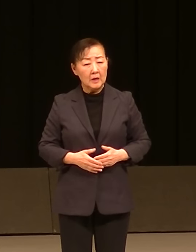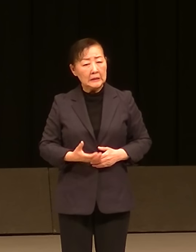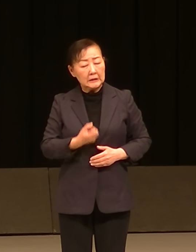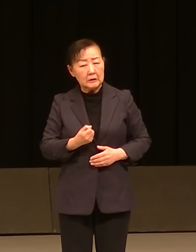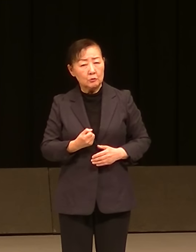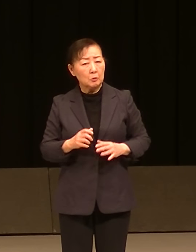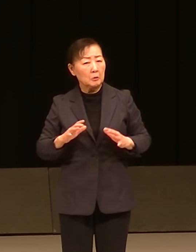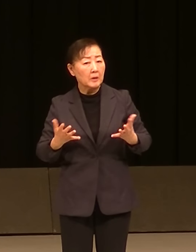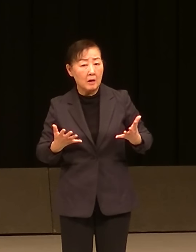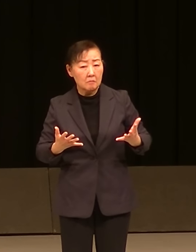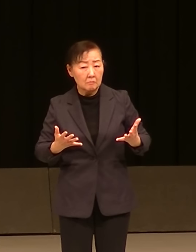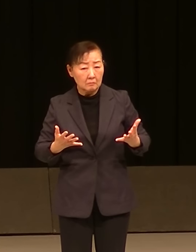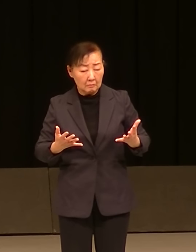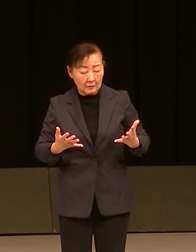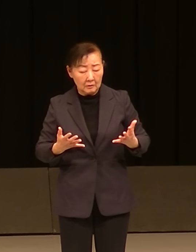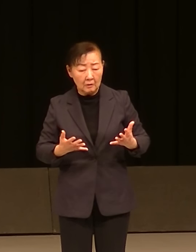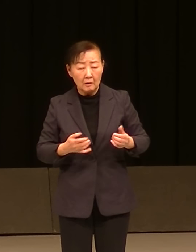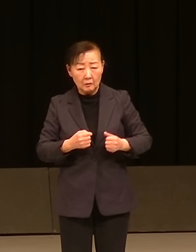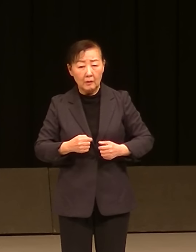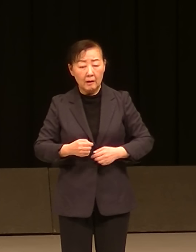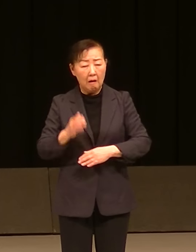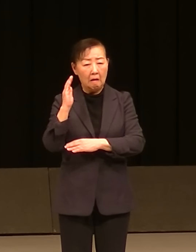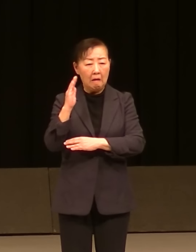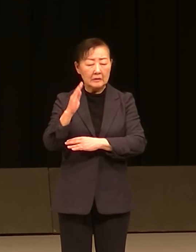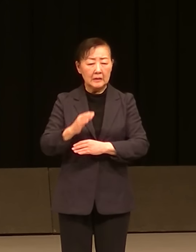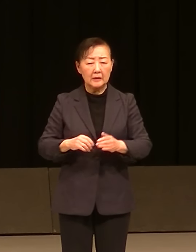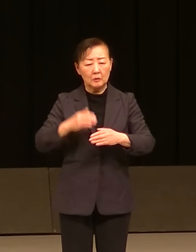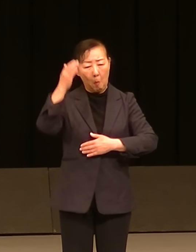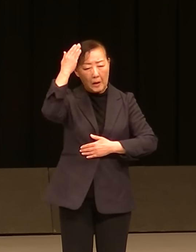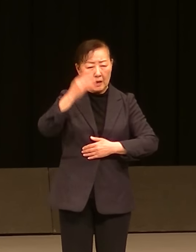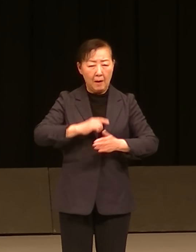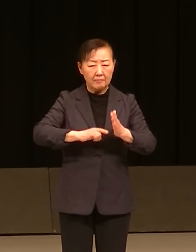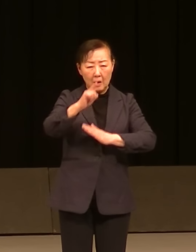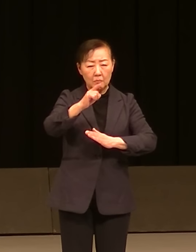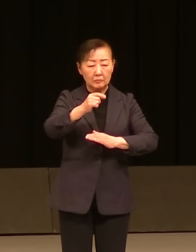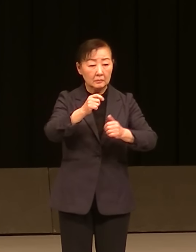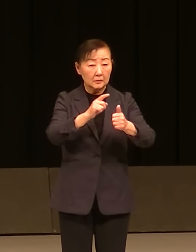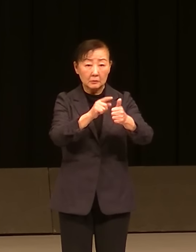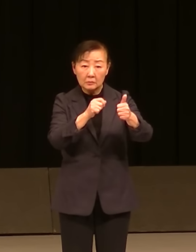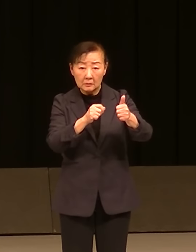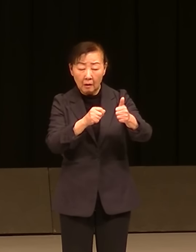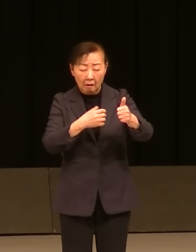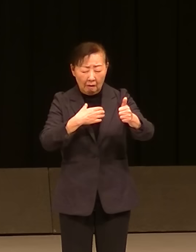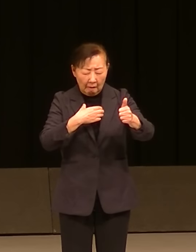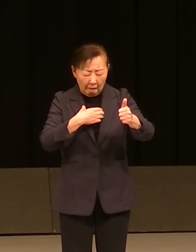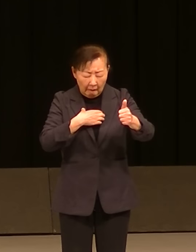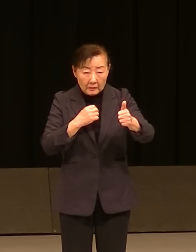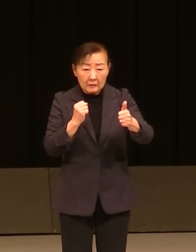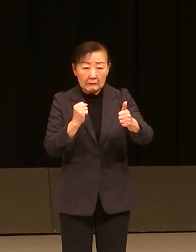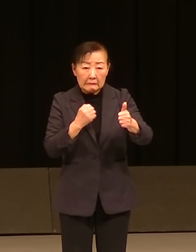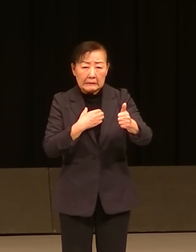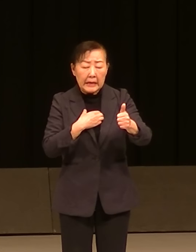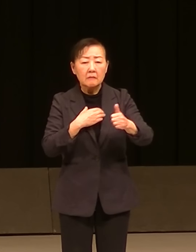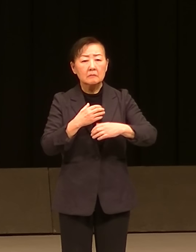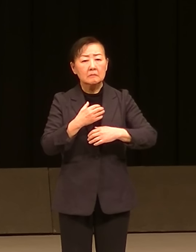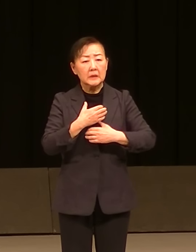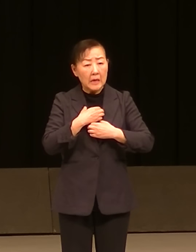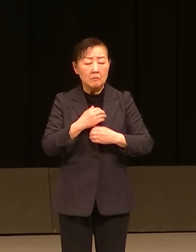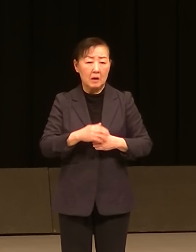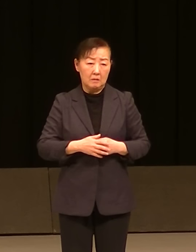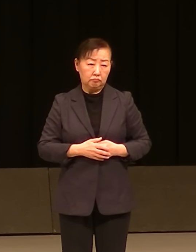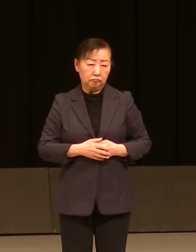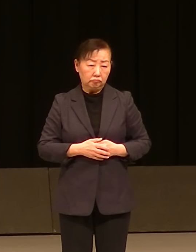ところがないものが政治のトップに立つというのは、これほど危険なことはないと私は思います。これが一番